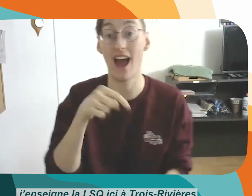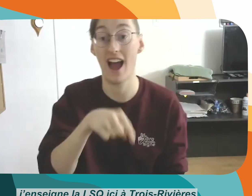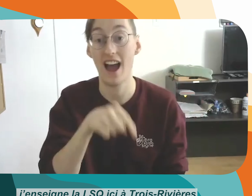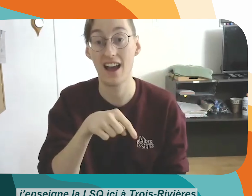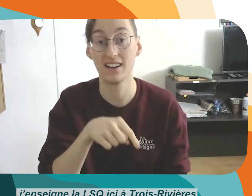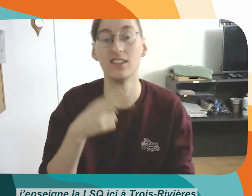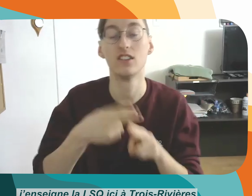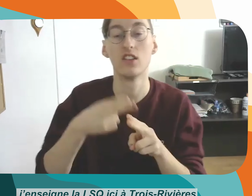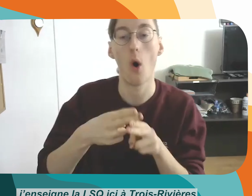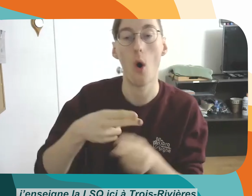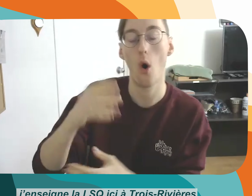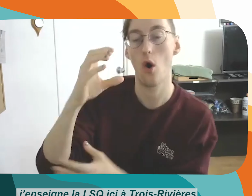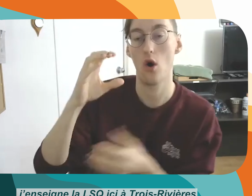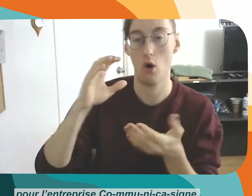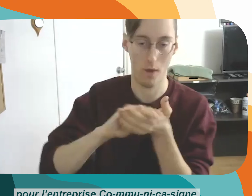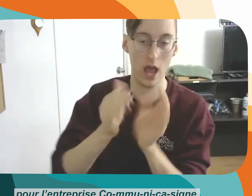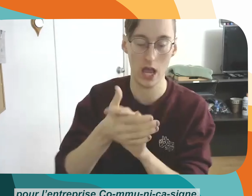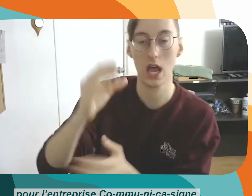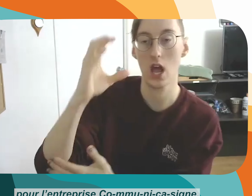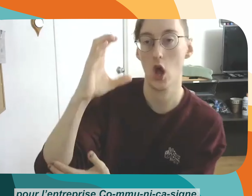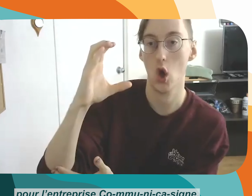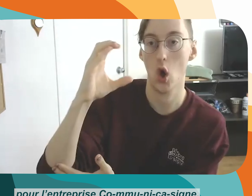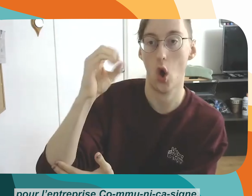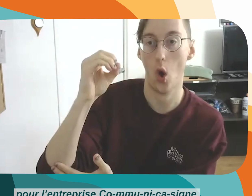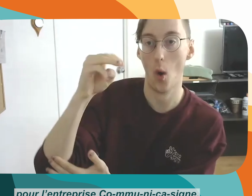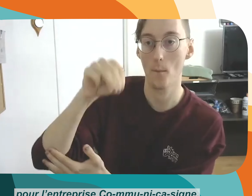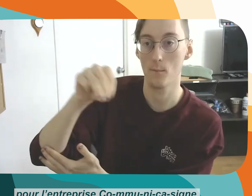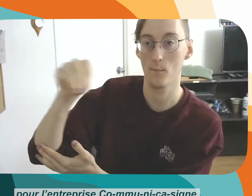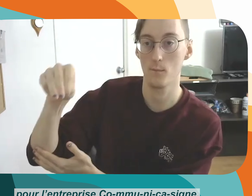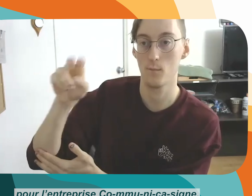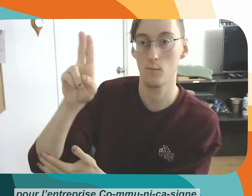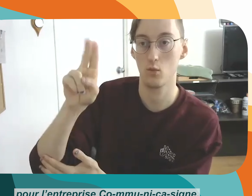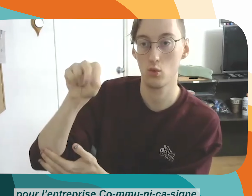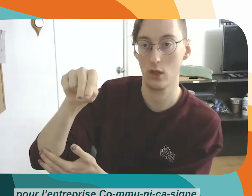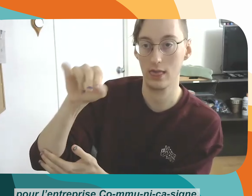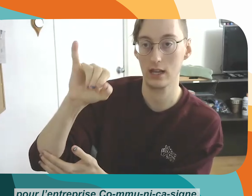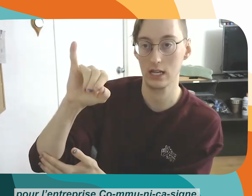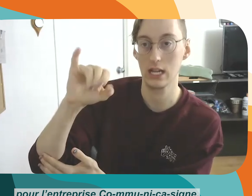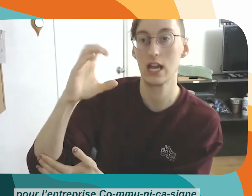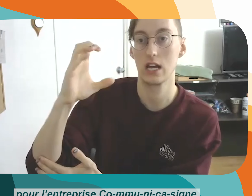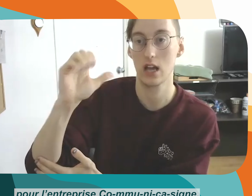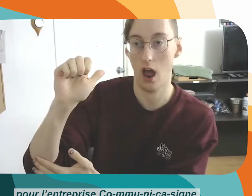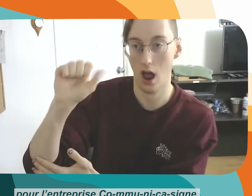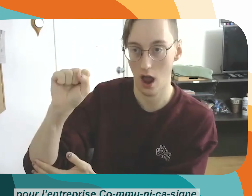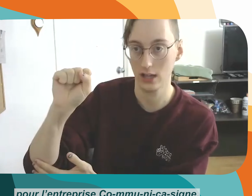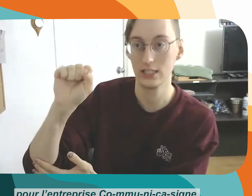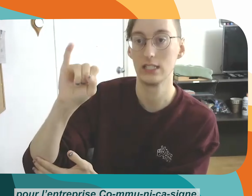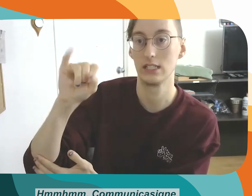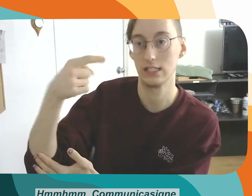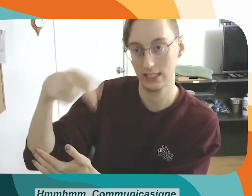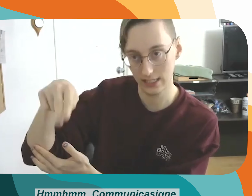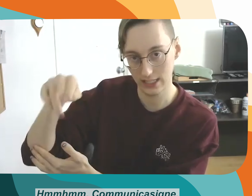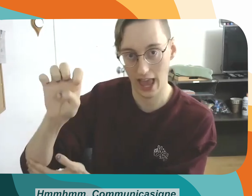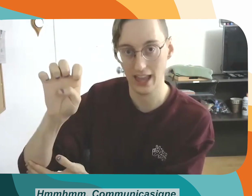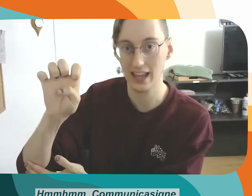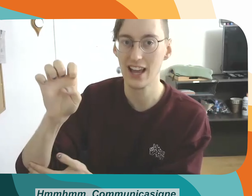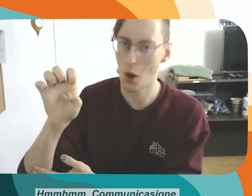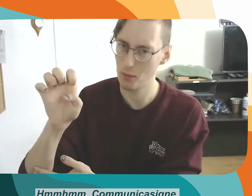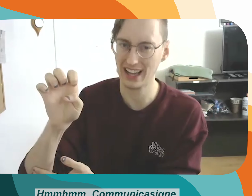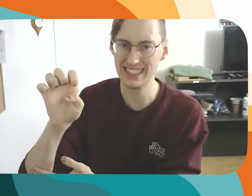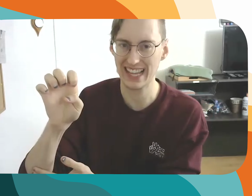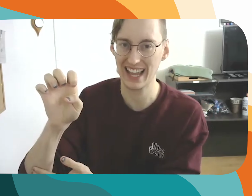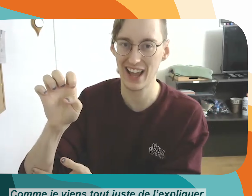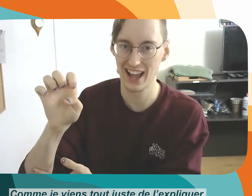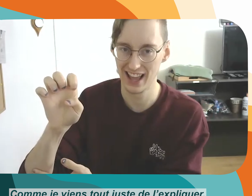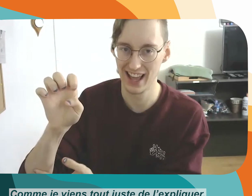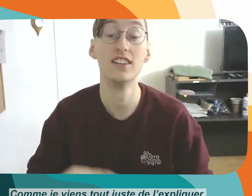LSQ ici à Trois-Rivières pour l'entreprise Co-mu-ni-ca-signe. Hum hum, Co-mu-ni-ca